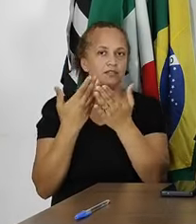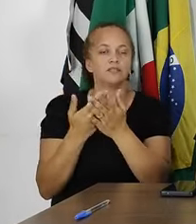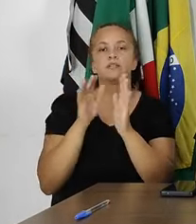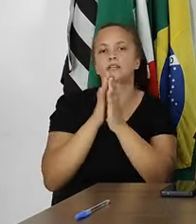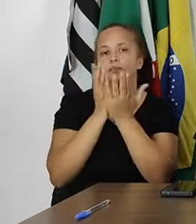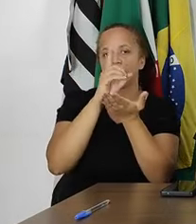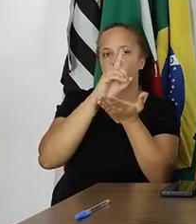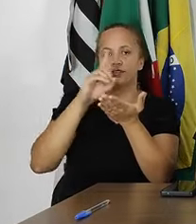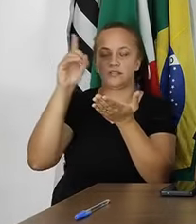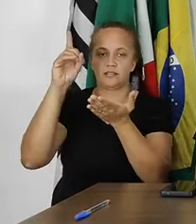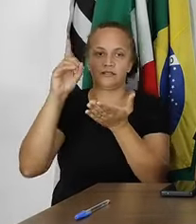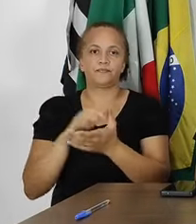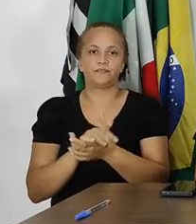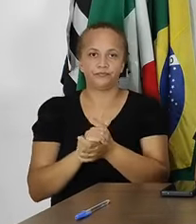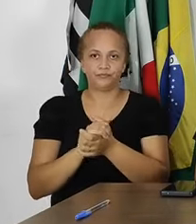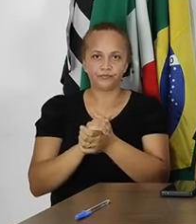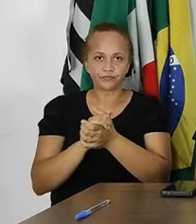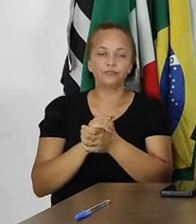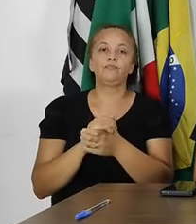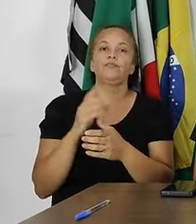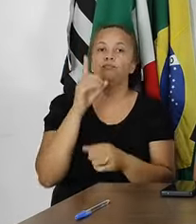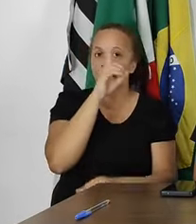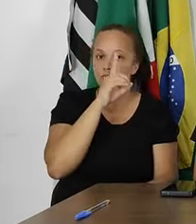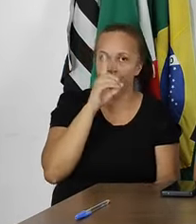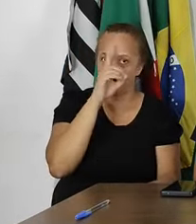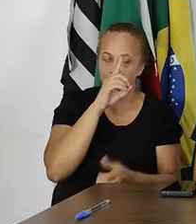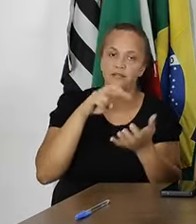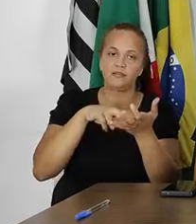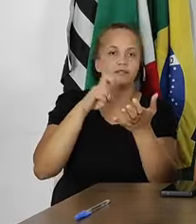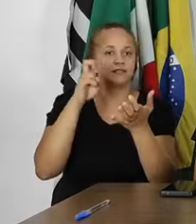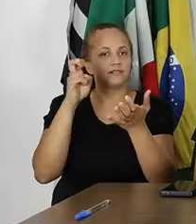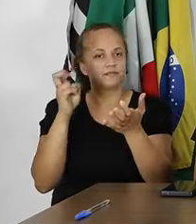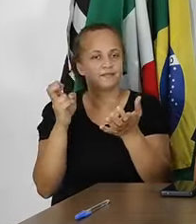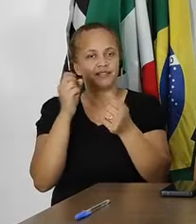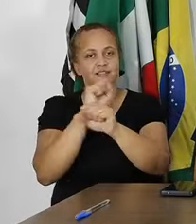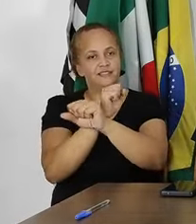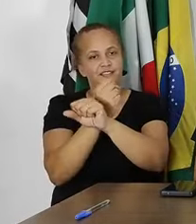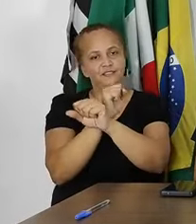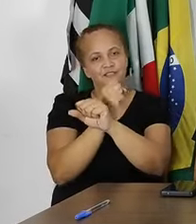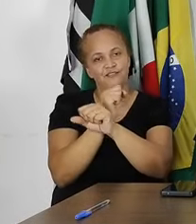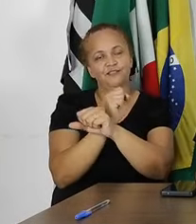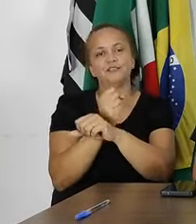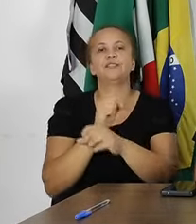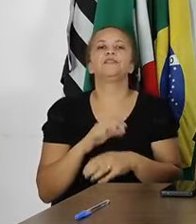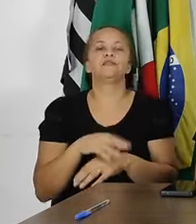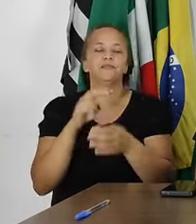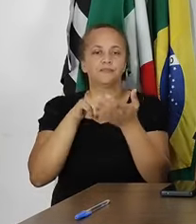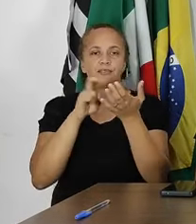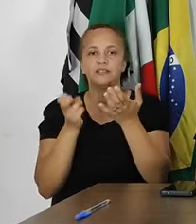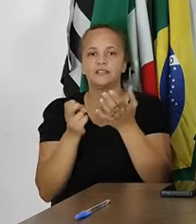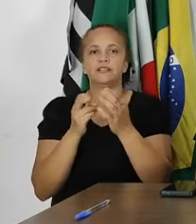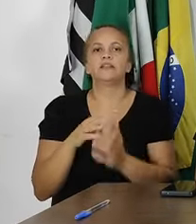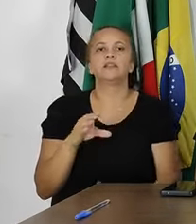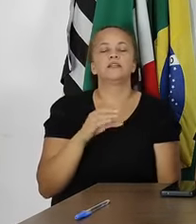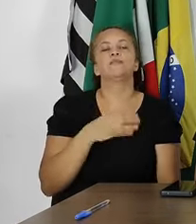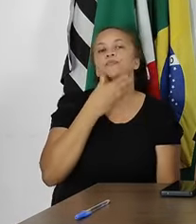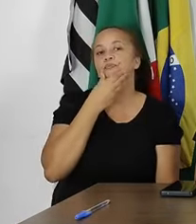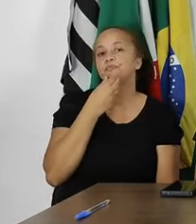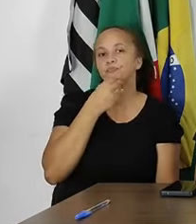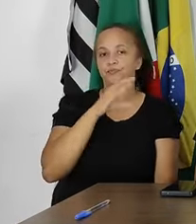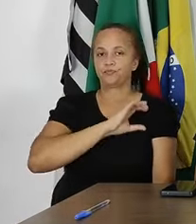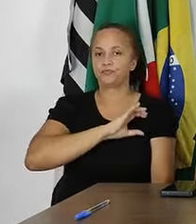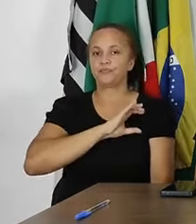doutrinas bíblicas, todo domingo, às 8 horas da manhã, com o Marcelo Bezerra. Ali você passa